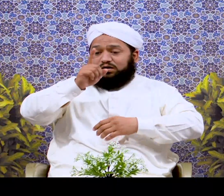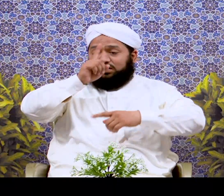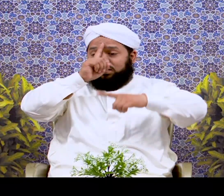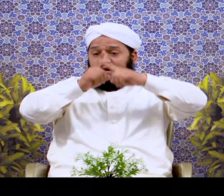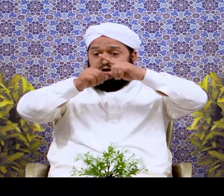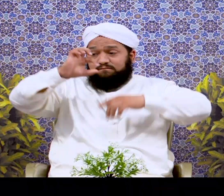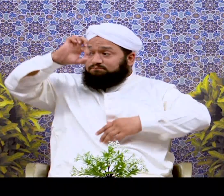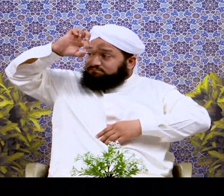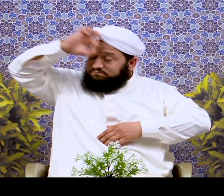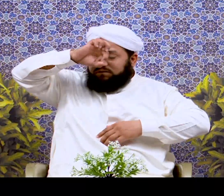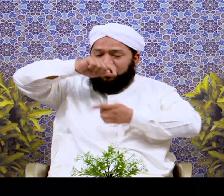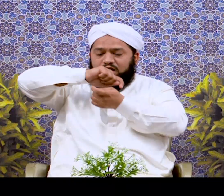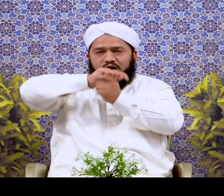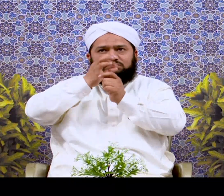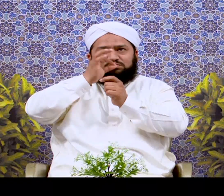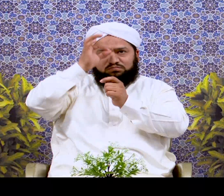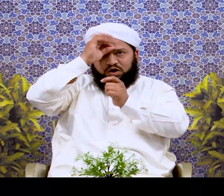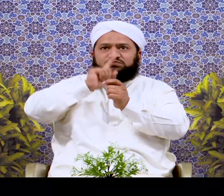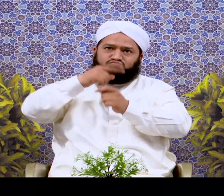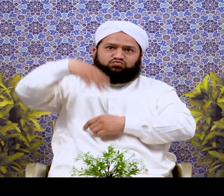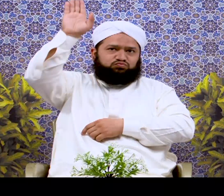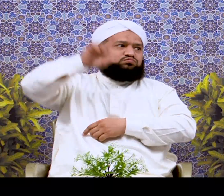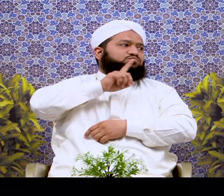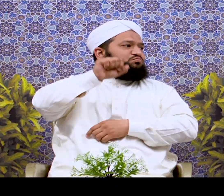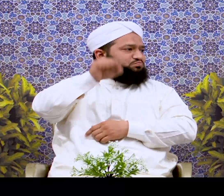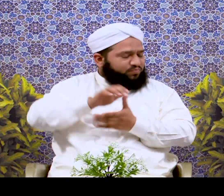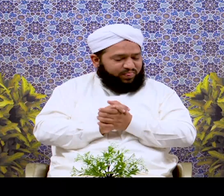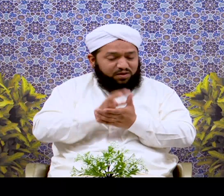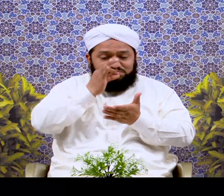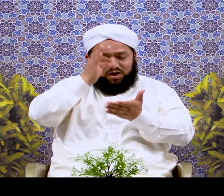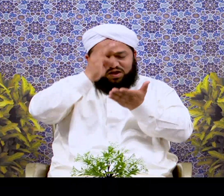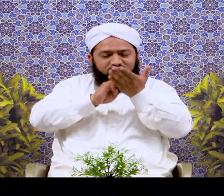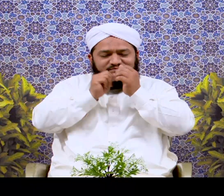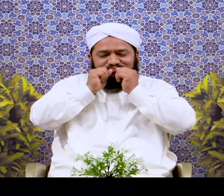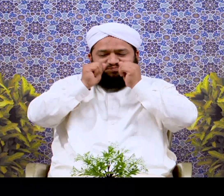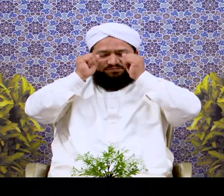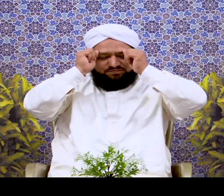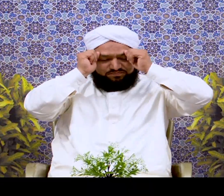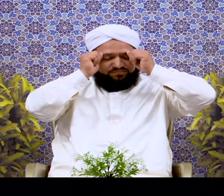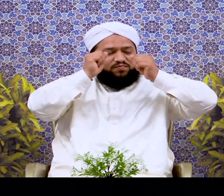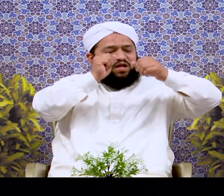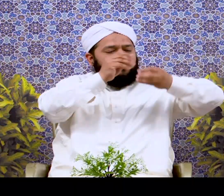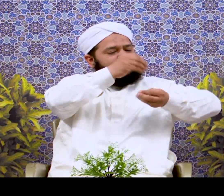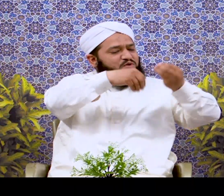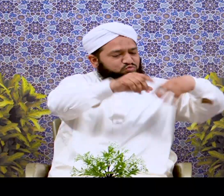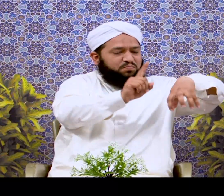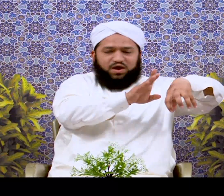معراج کی گواہی دی۔ ہجرت مدینہ کے بعد جب سرکار مدینہ صلی اللہ علیہ وآلہ وصحبہ وسلم نے